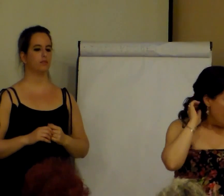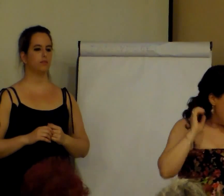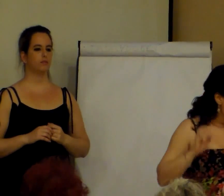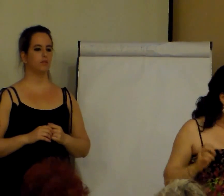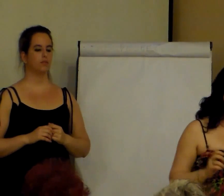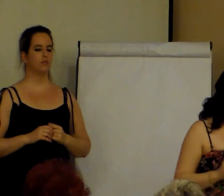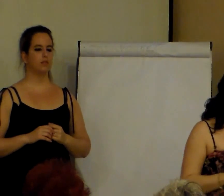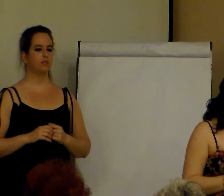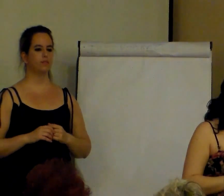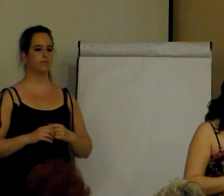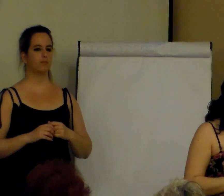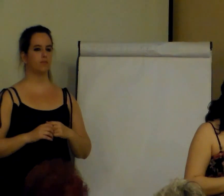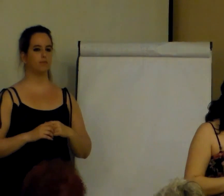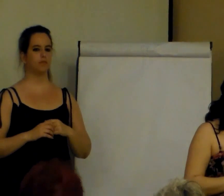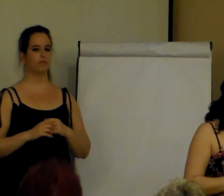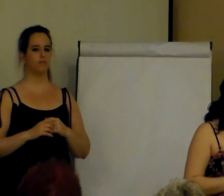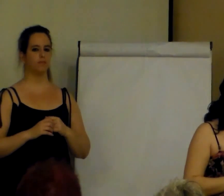fibromialgia.